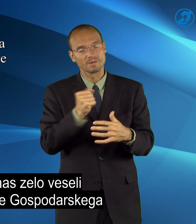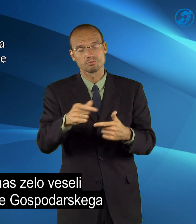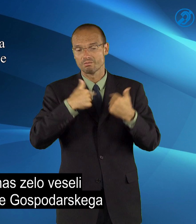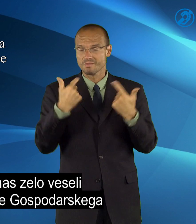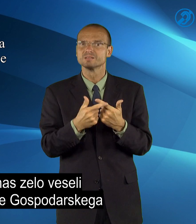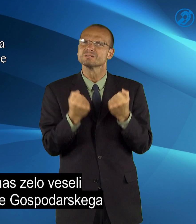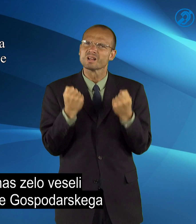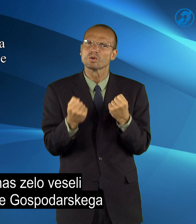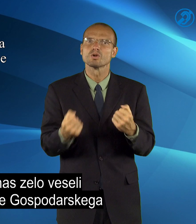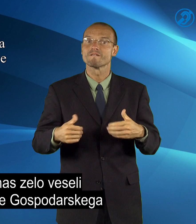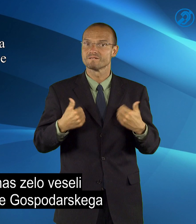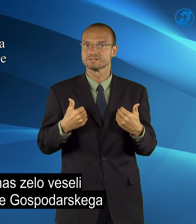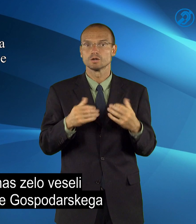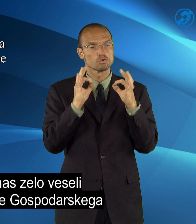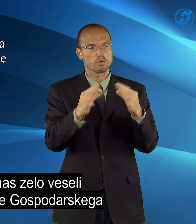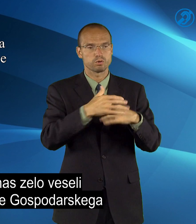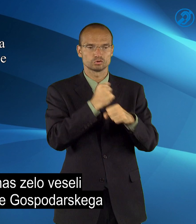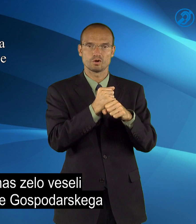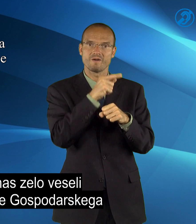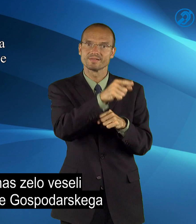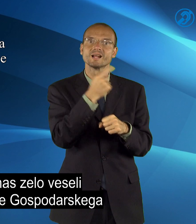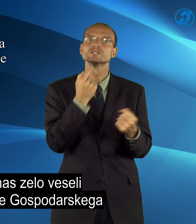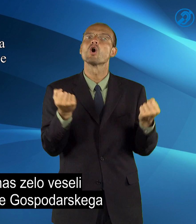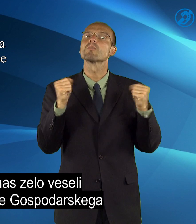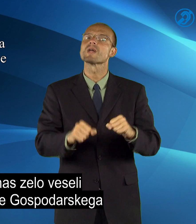dobro sodelovanje gospodarskega razstavišča in zveze.